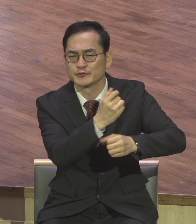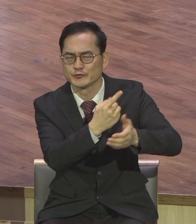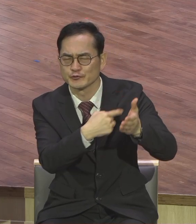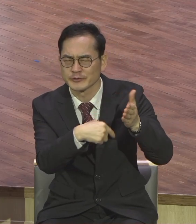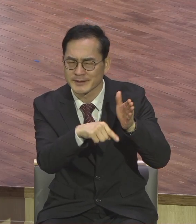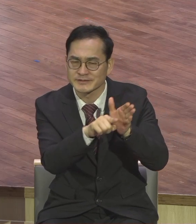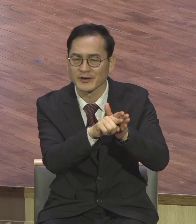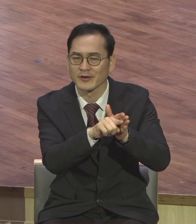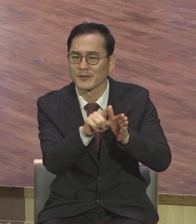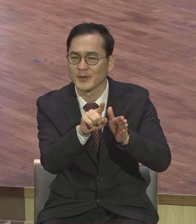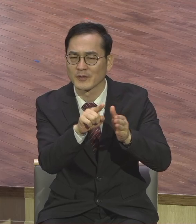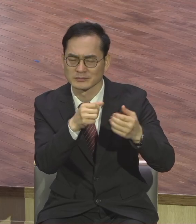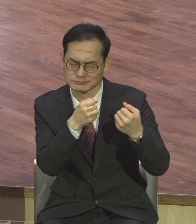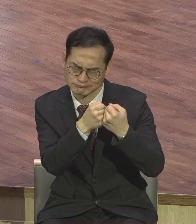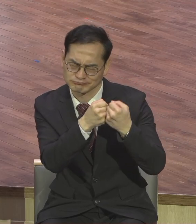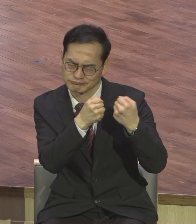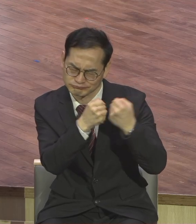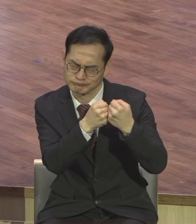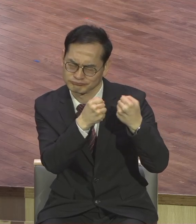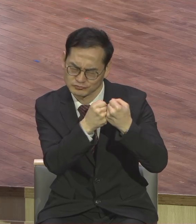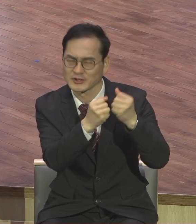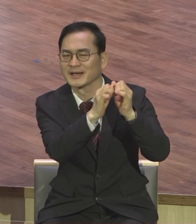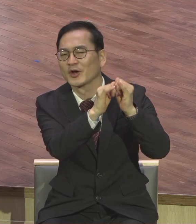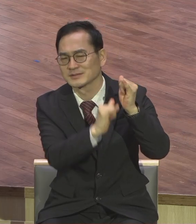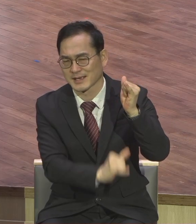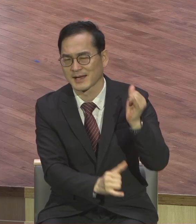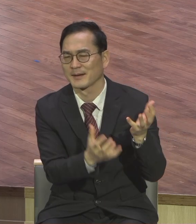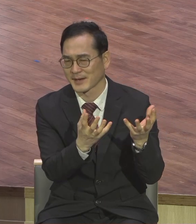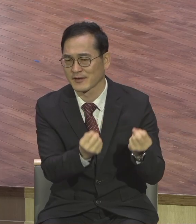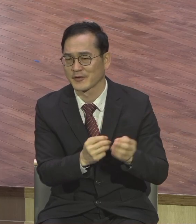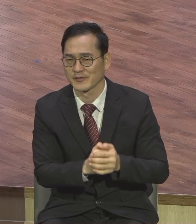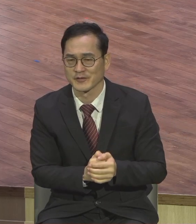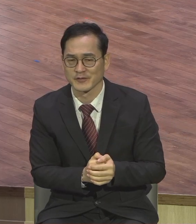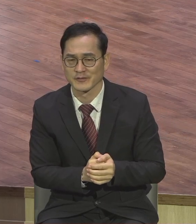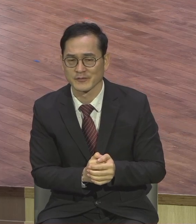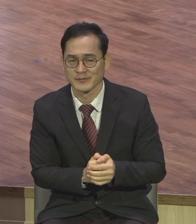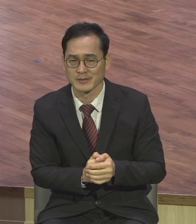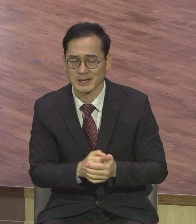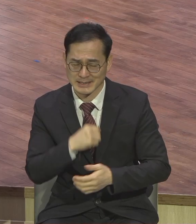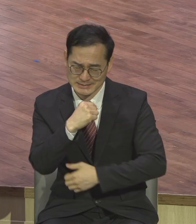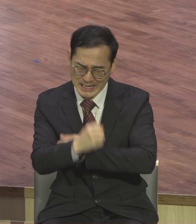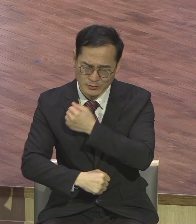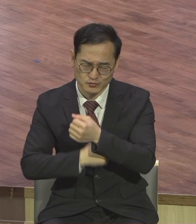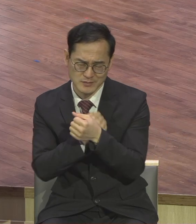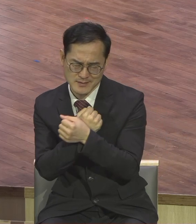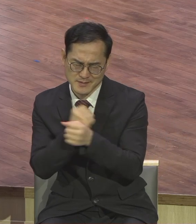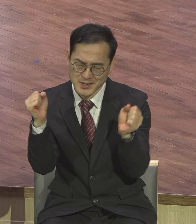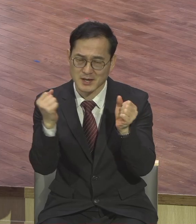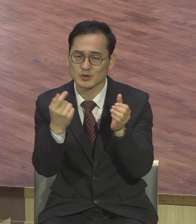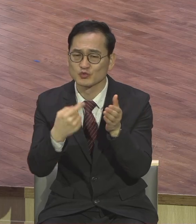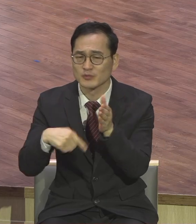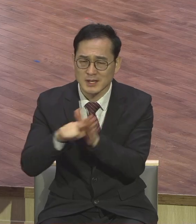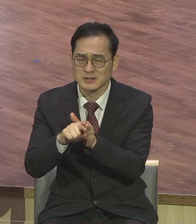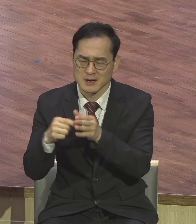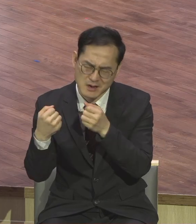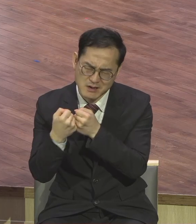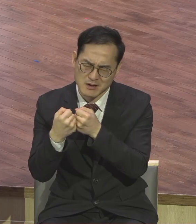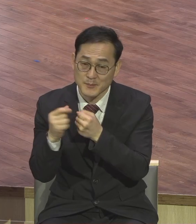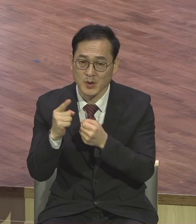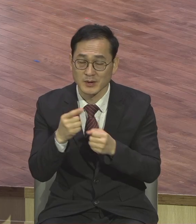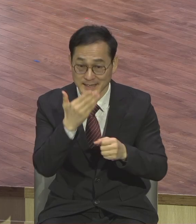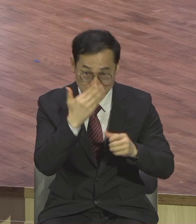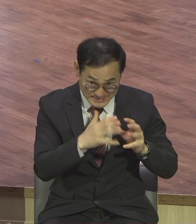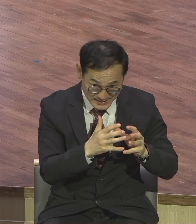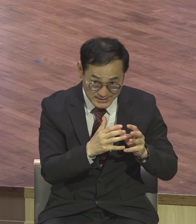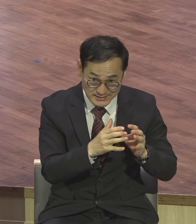자유를 위한 투쟁사다 그렇게 말할 수 있습니다. 자유를 위해서 이스라엘 백성들이